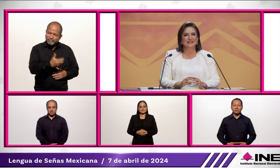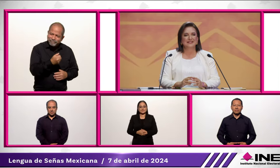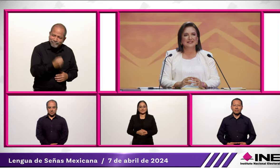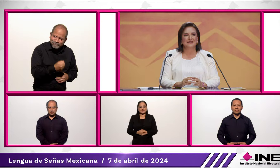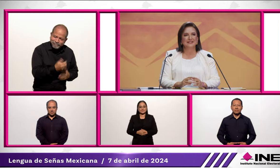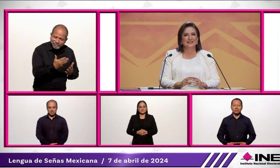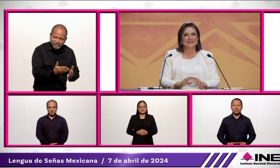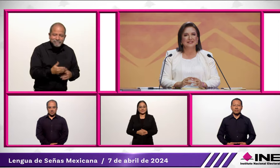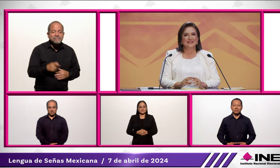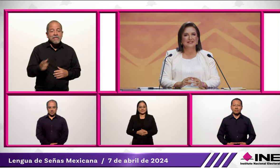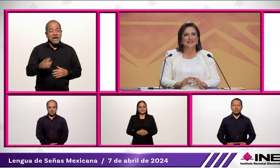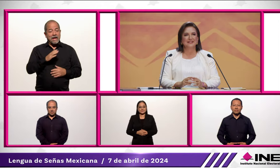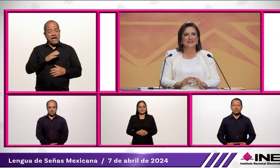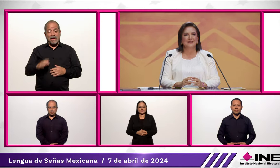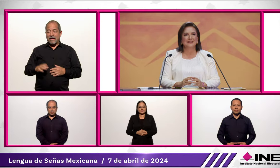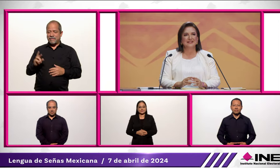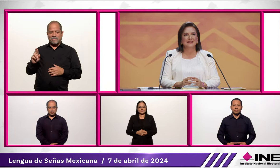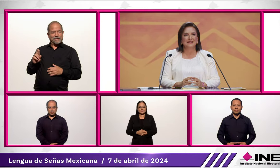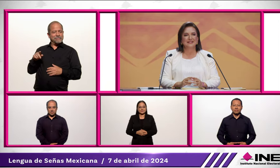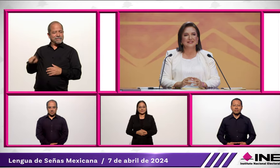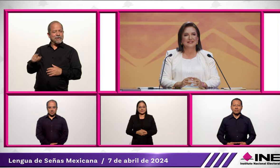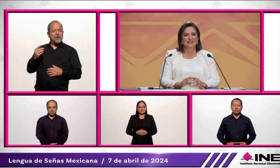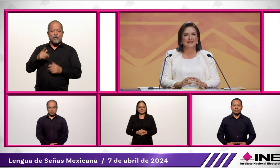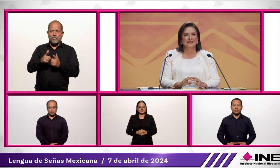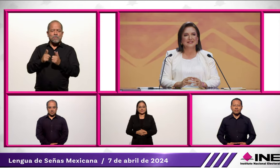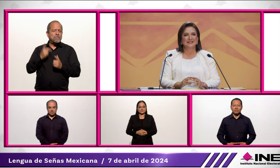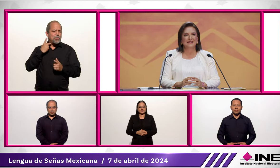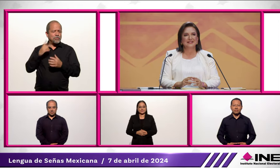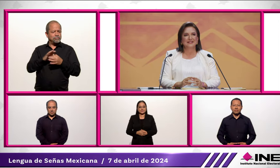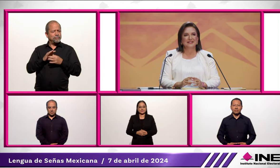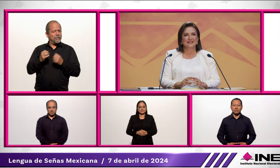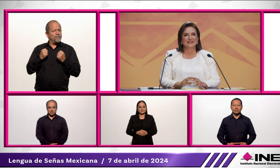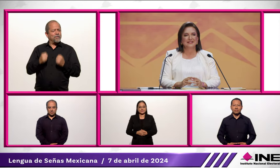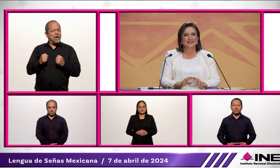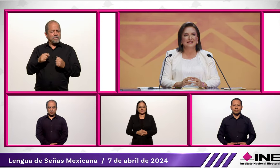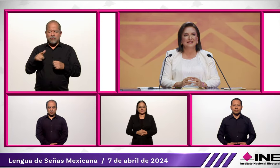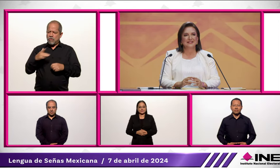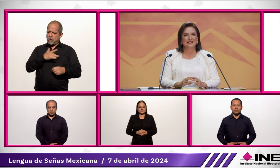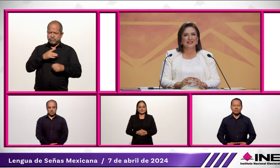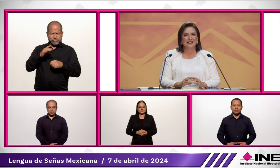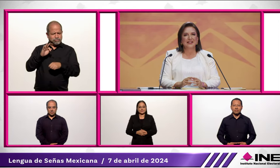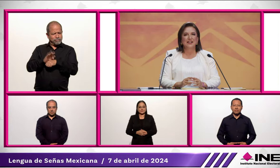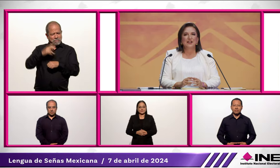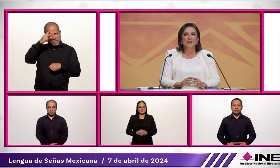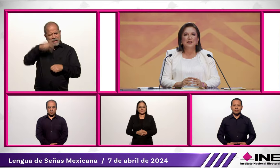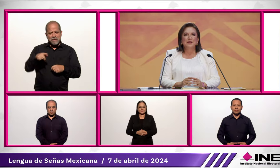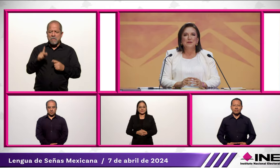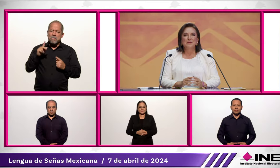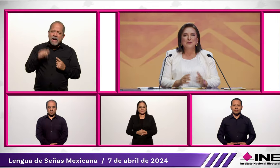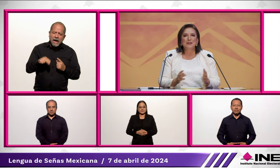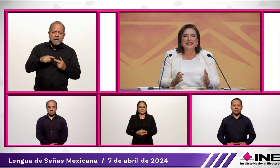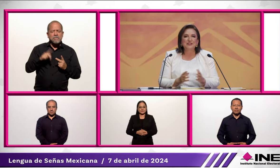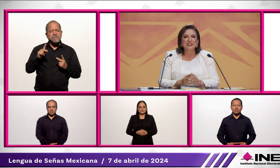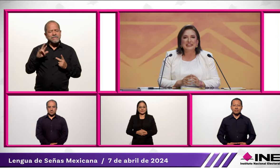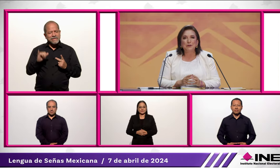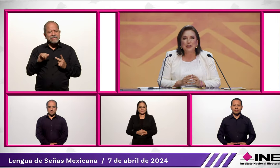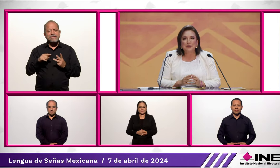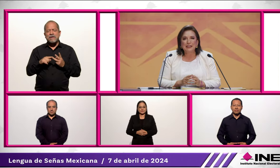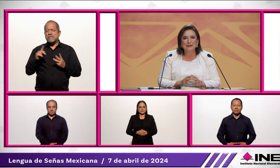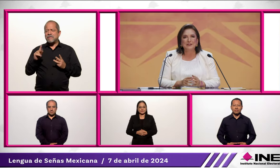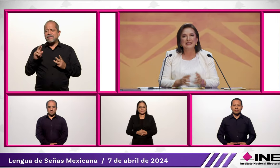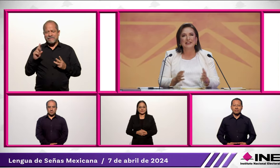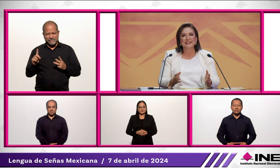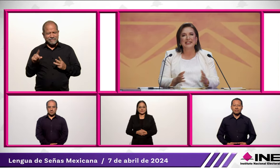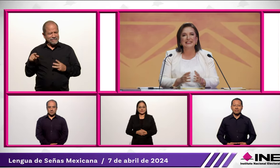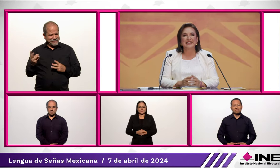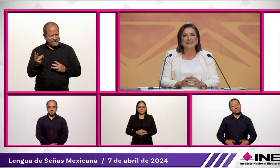de la coalición Fuerza y Corazón por México, integrada por los partidos Acción Nacional, Revolucionario Institucional y de la Revolución